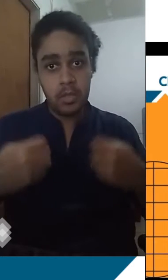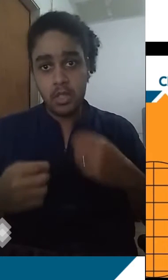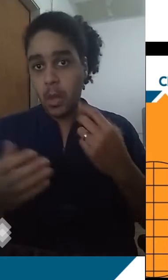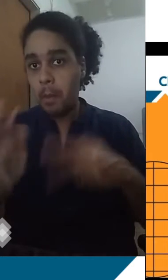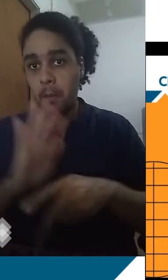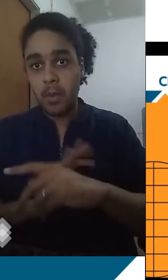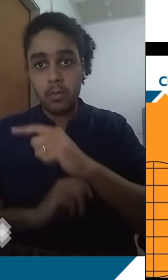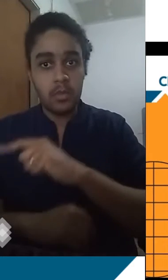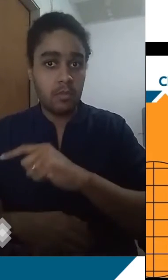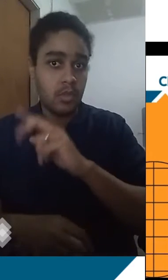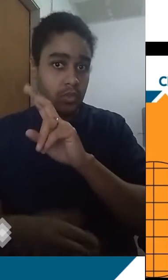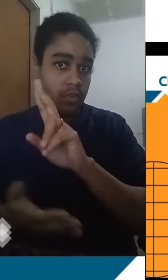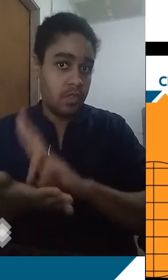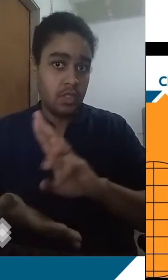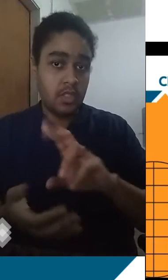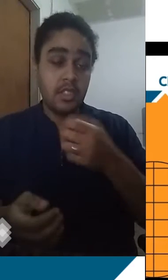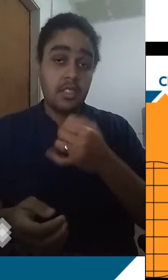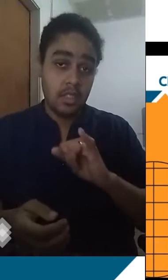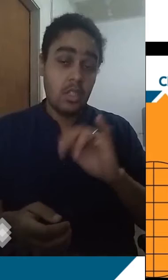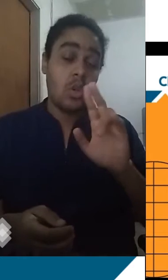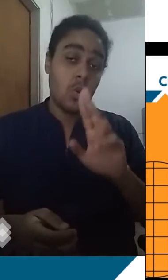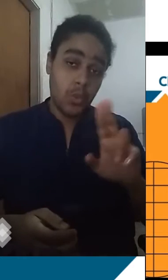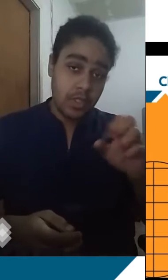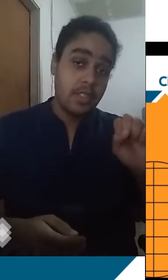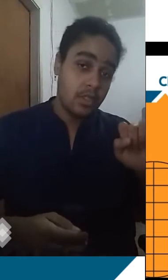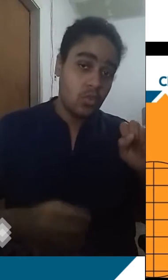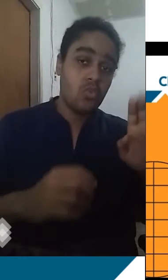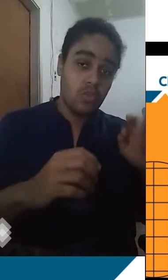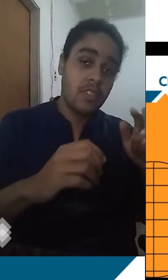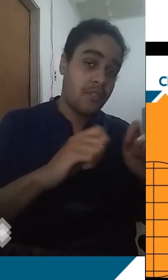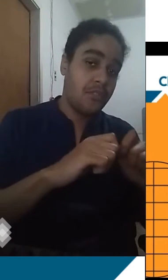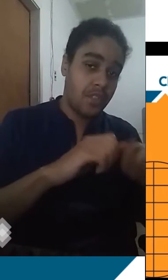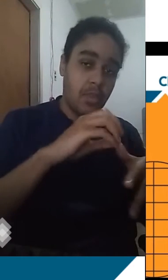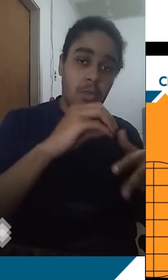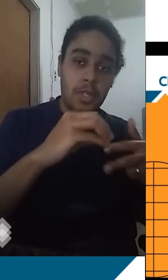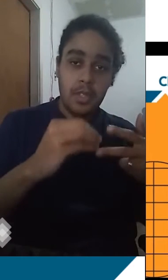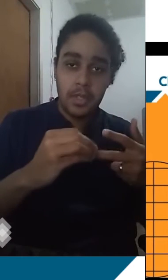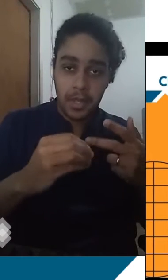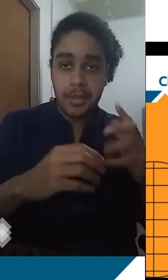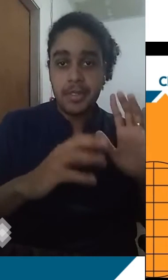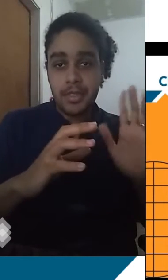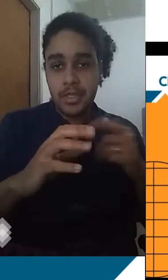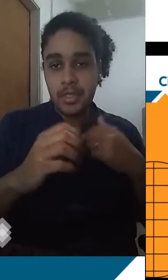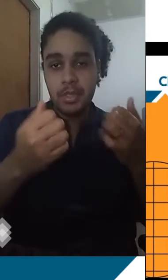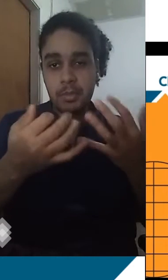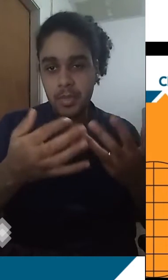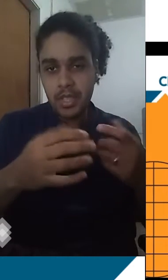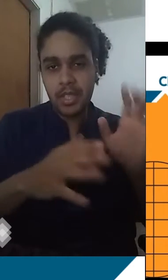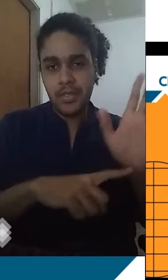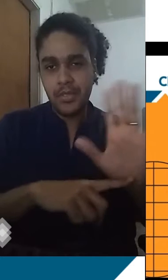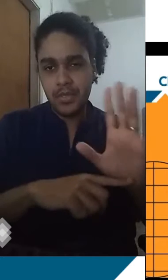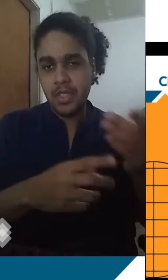universidade. Se ela utiliza a prova do Enem através do SISU, então você pode fazer a prova do Enem e utilizar, quando você for se inscrever no SISU, como a